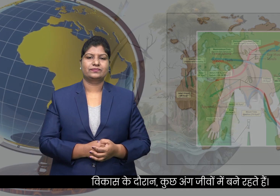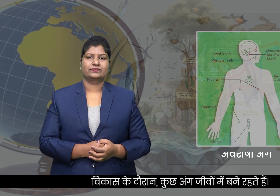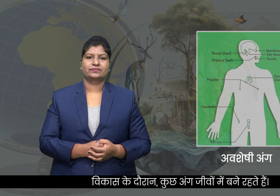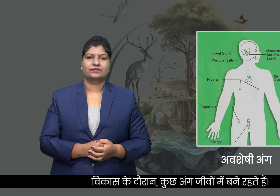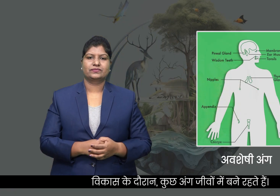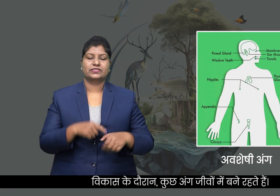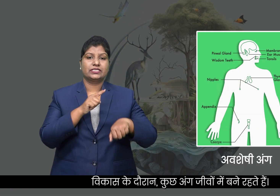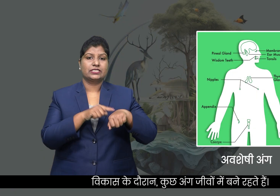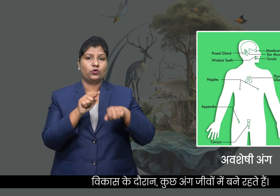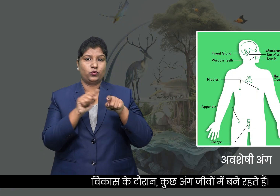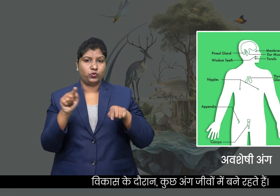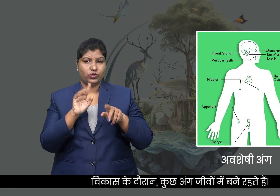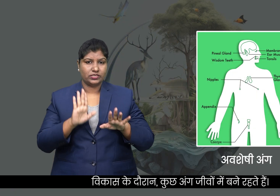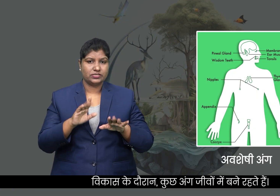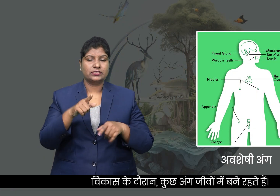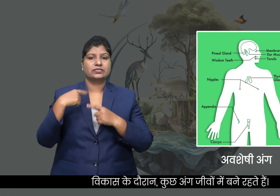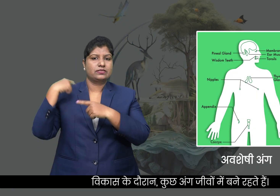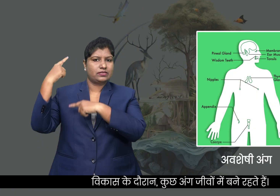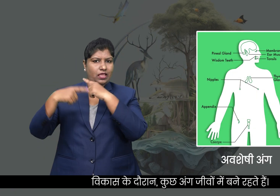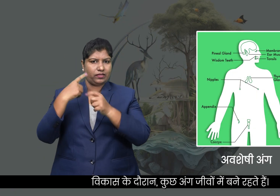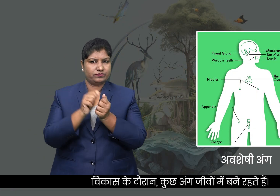विकास के दौरान कुछ अंग जीवों में बने रहते हैं।